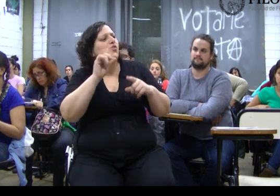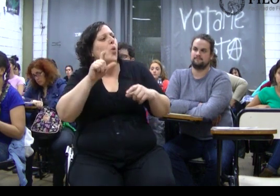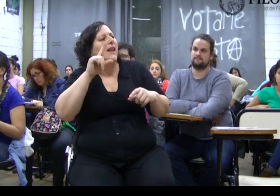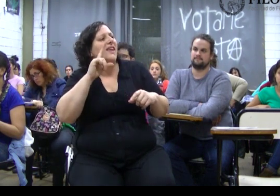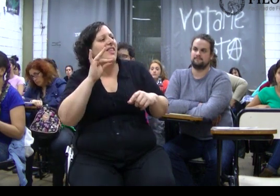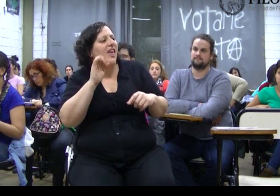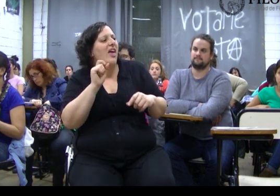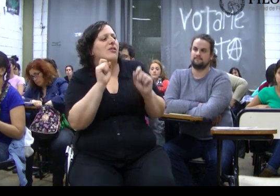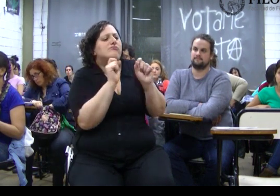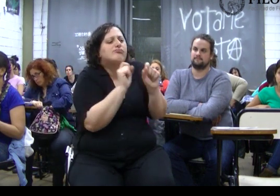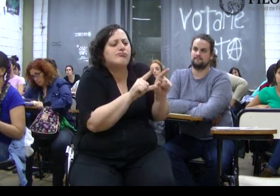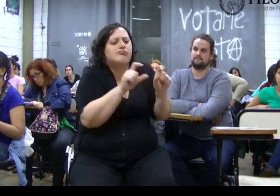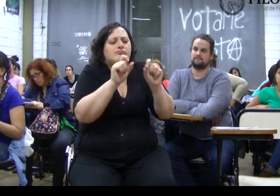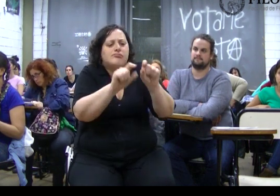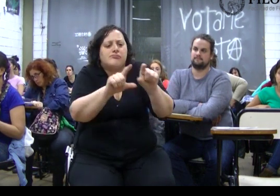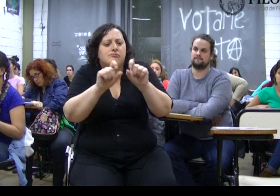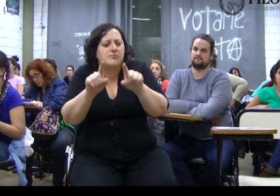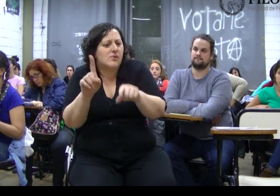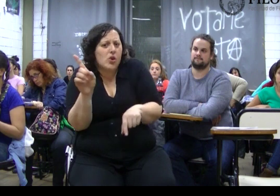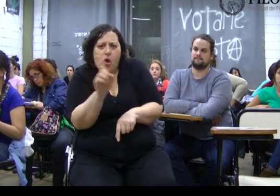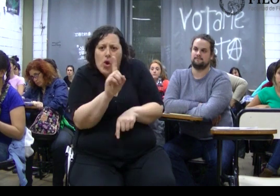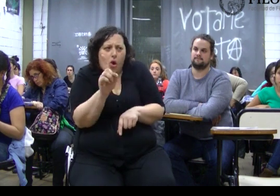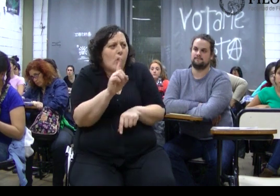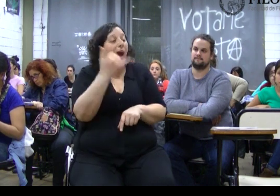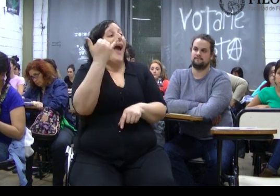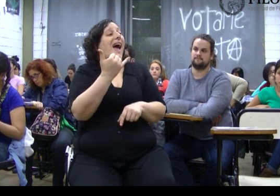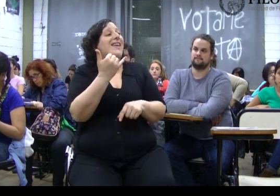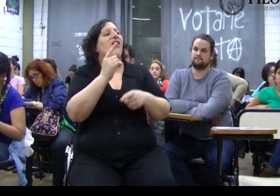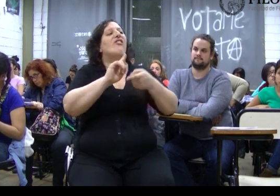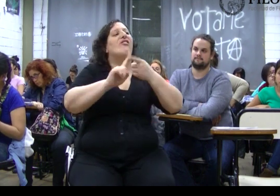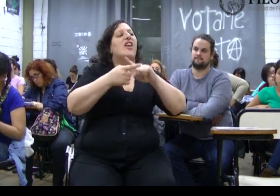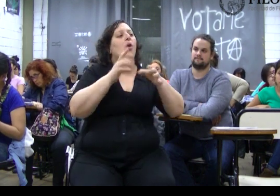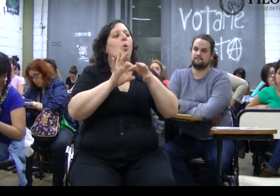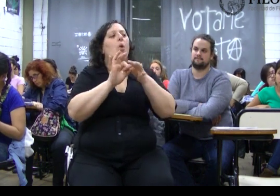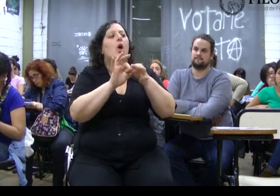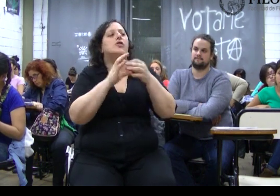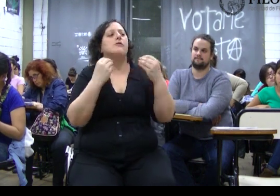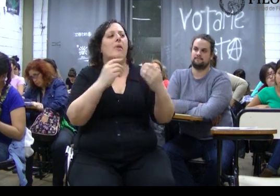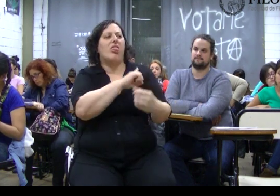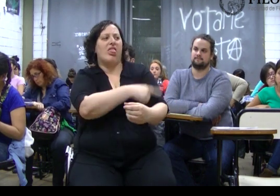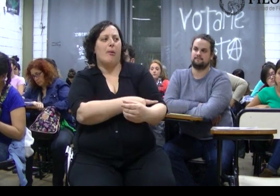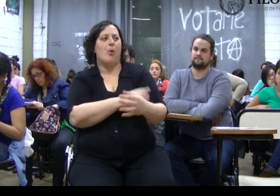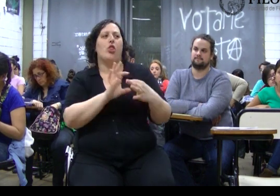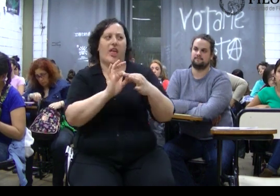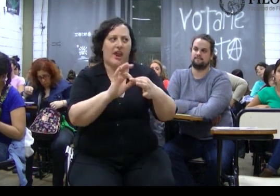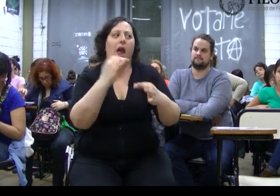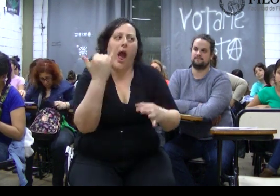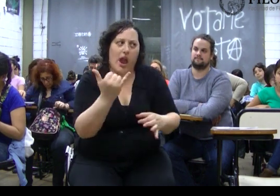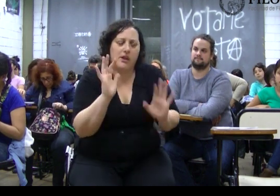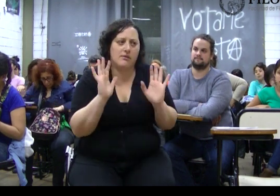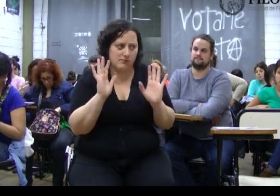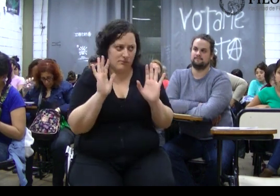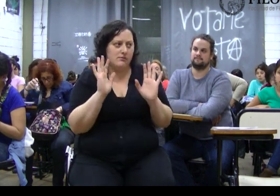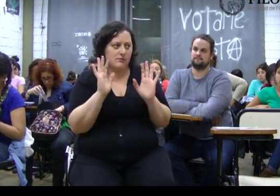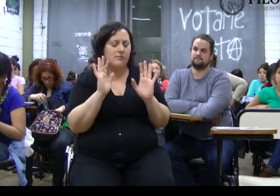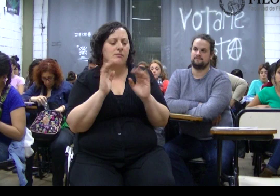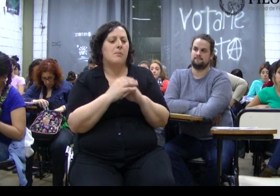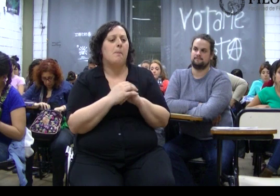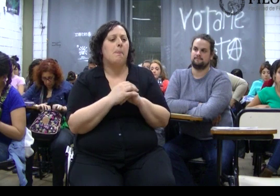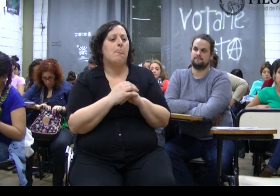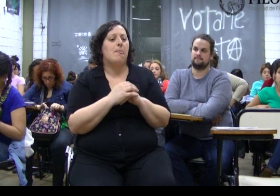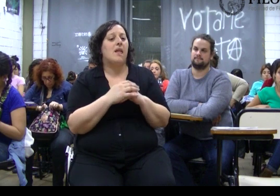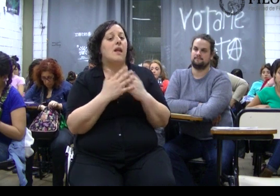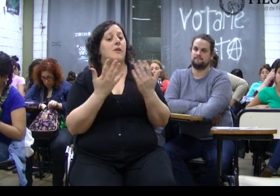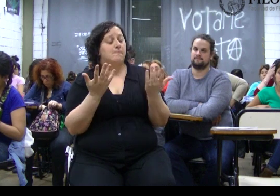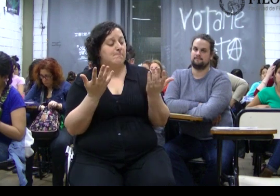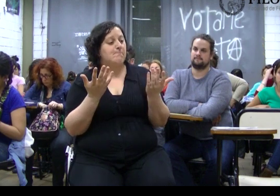Lo que hay son relaciones de poder y relaciones sociales en relación a determinados cuerpos. Y en este